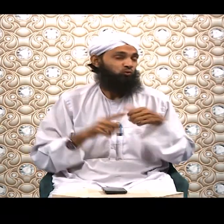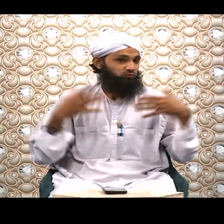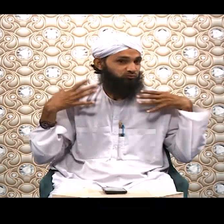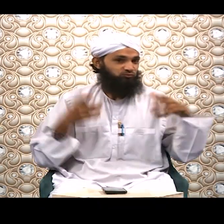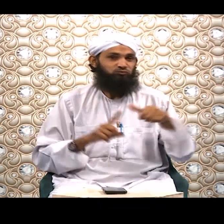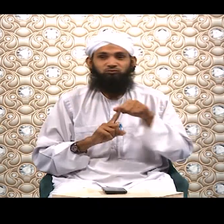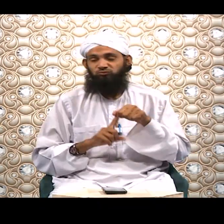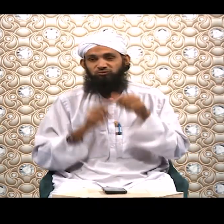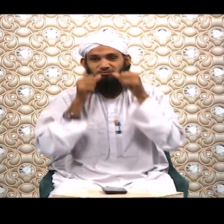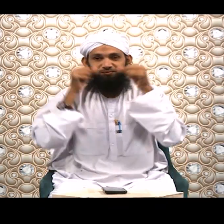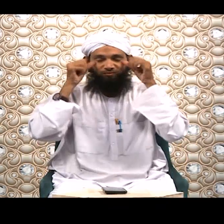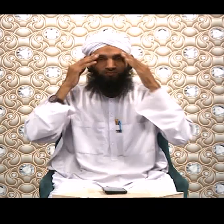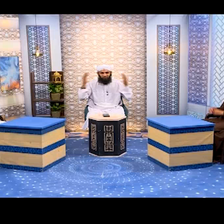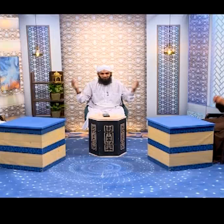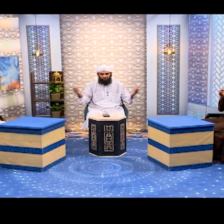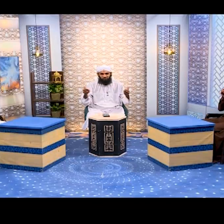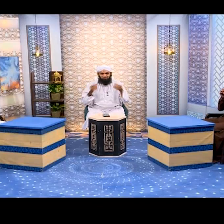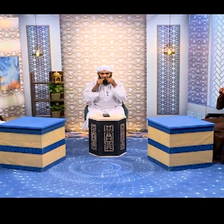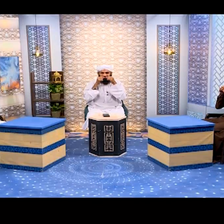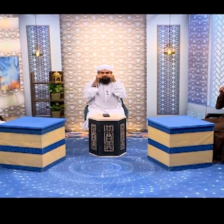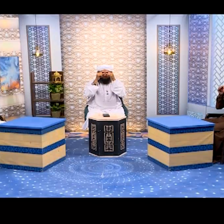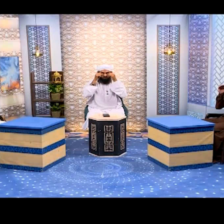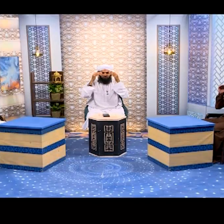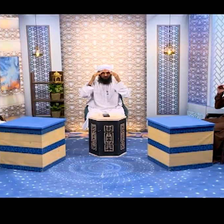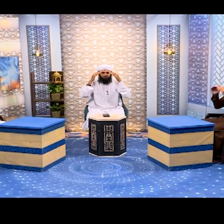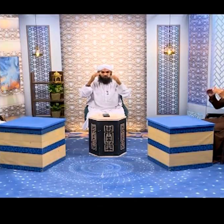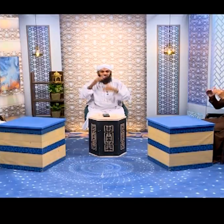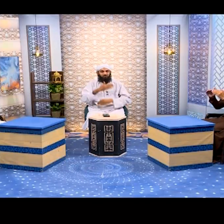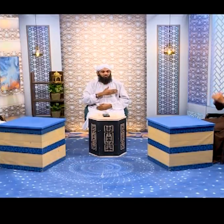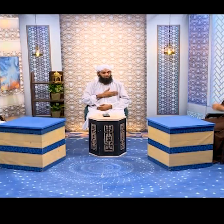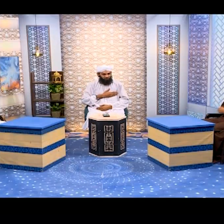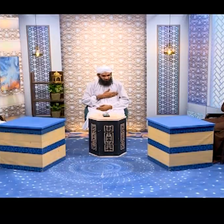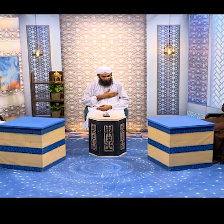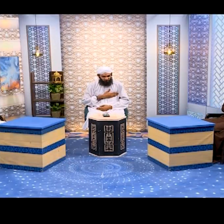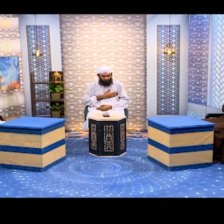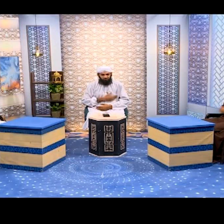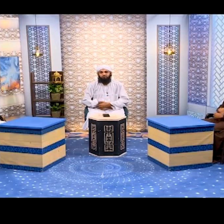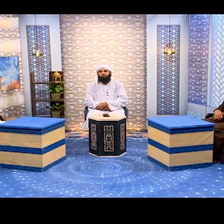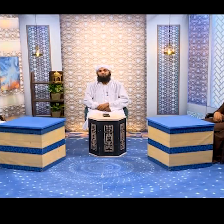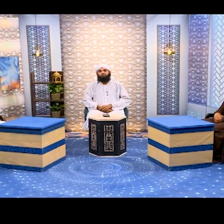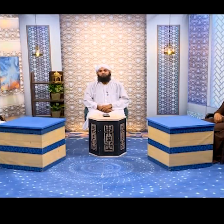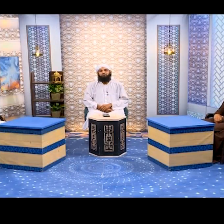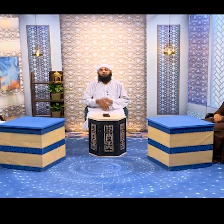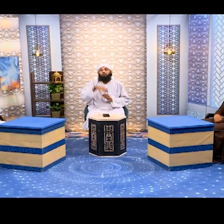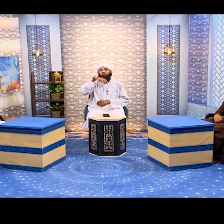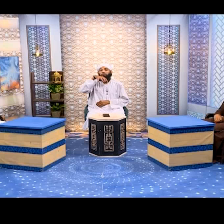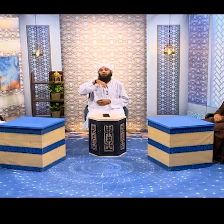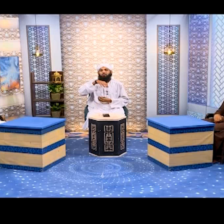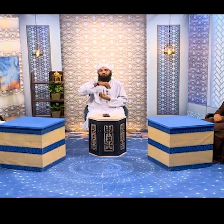رہنا چاہیے۔ صلو علی الحبیب صلی اللہ علی محمد صلی اللہ علیہ وسلم۔ شہر مکۃ المکرمہ